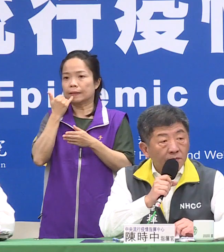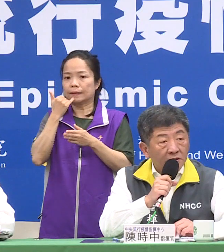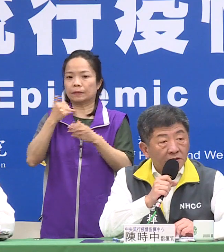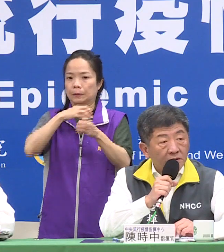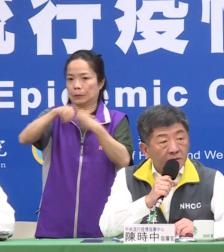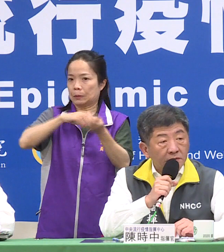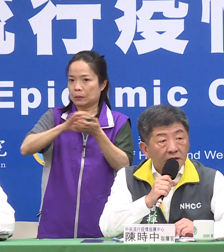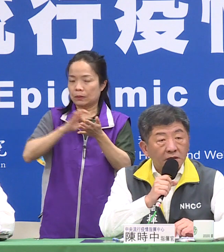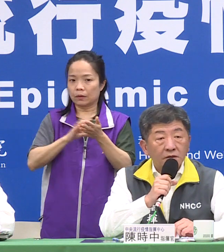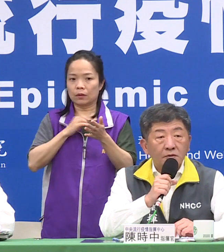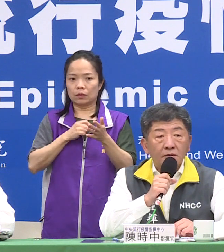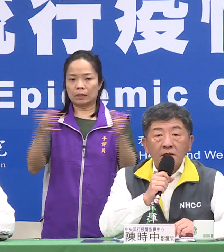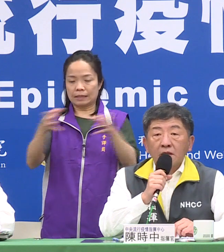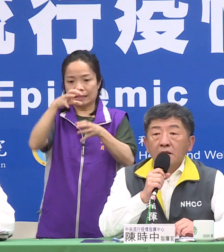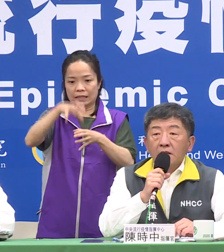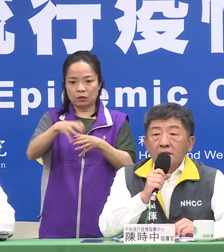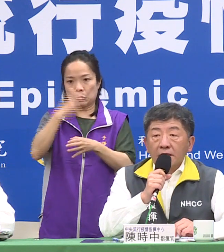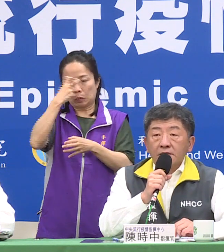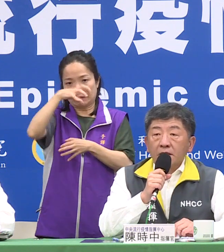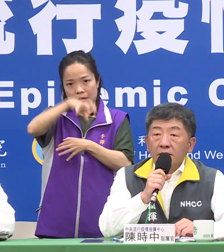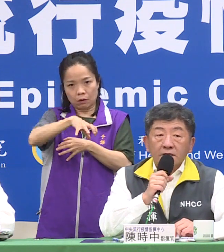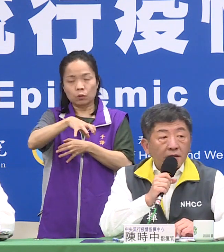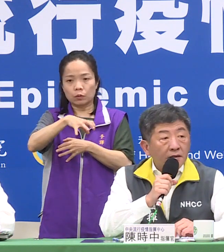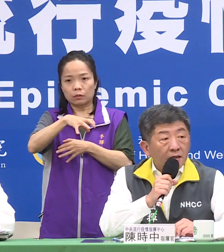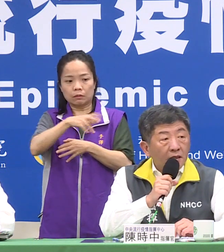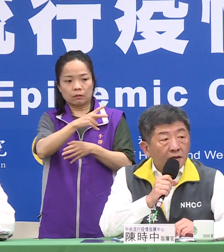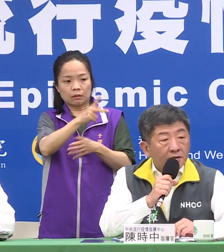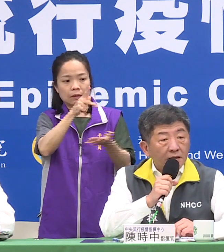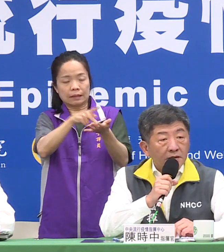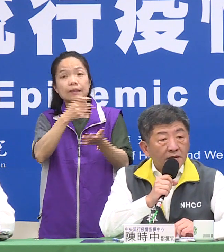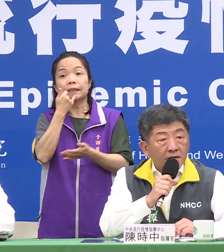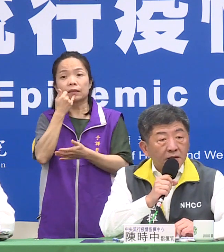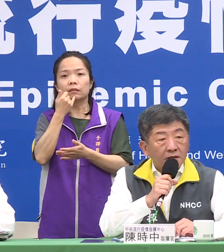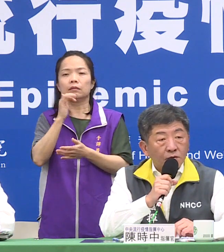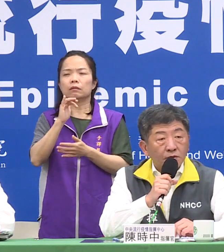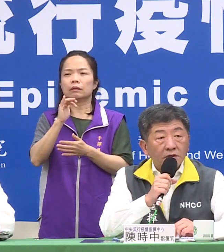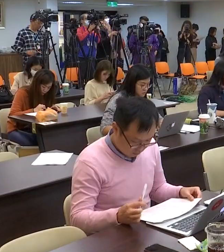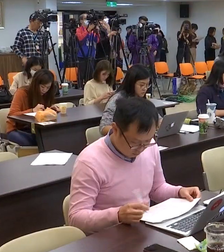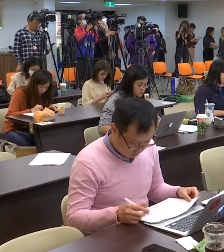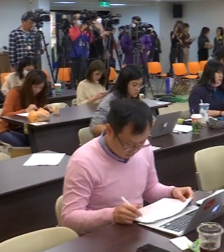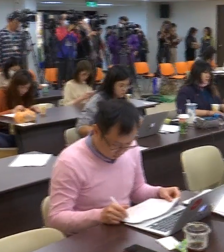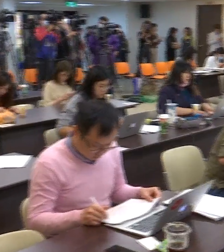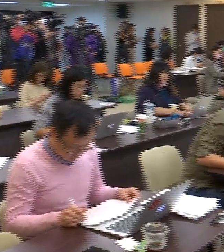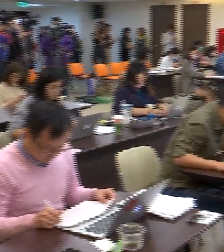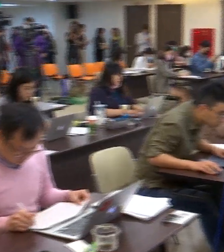从湖北入境台湾的民众待遇跟其他地方入境的民众都一样。